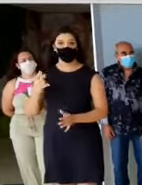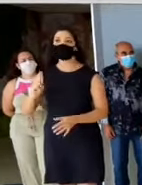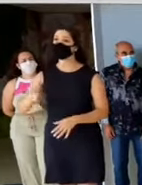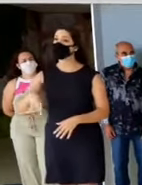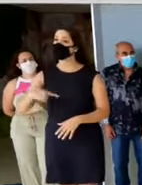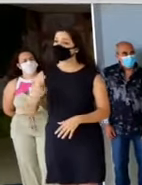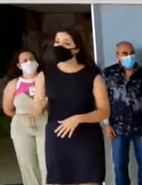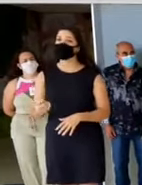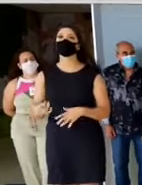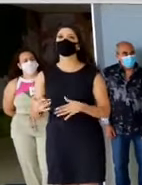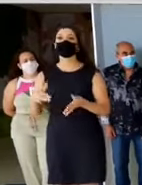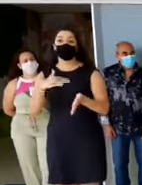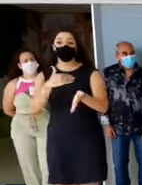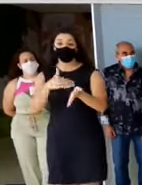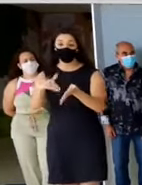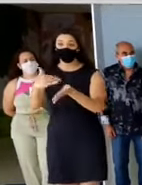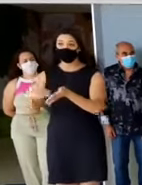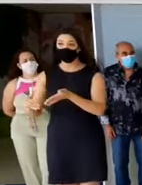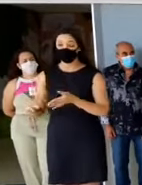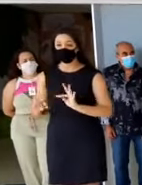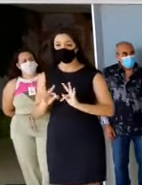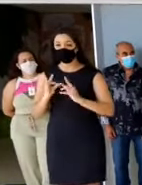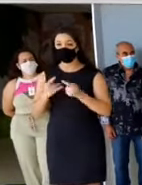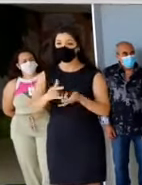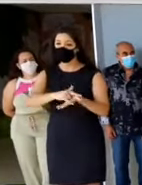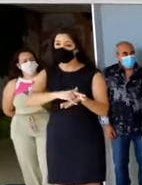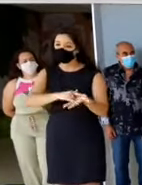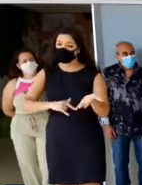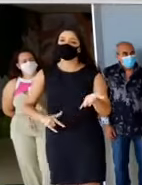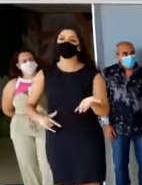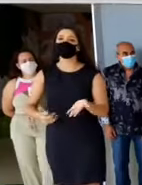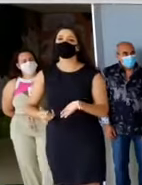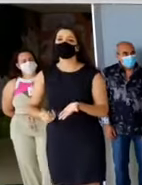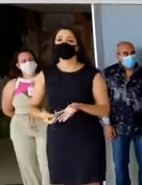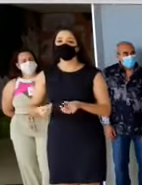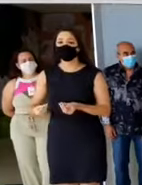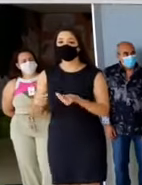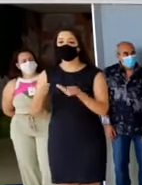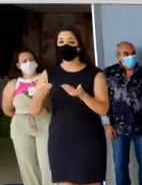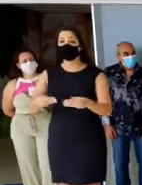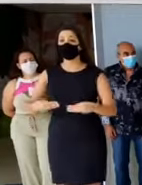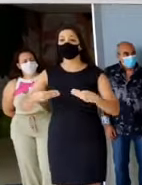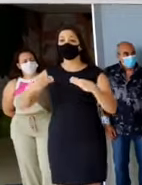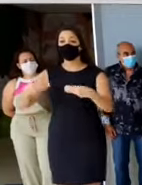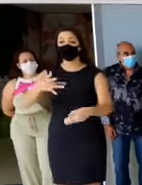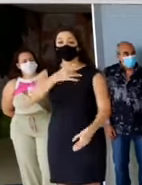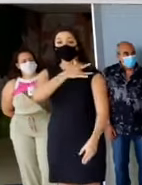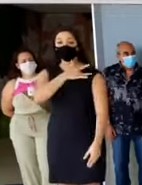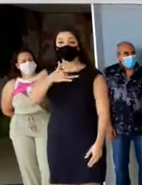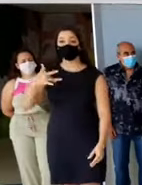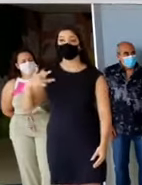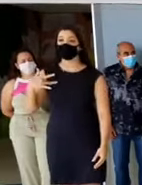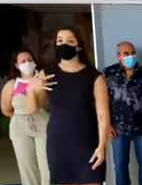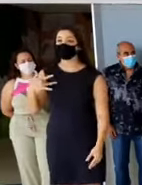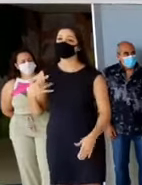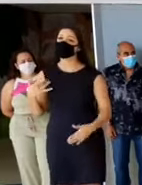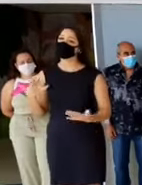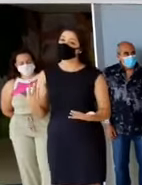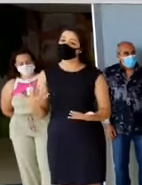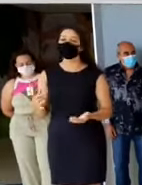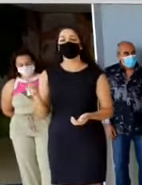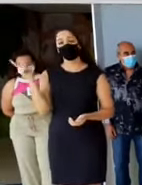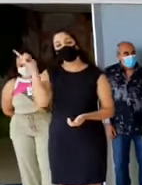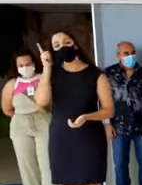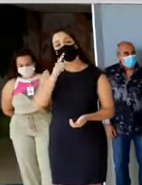essa documentação fosse encaminhada ao Ministério da Saúde. E assim foi